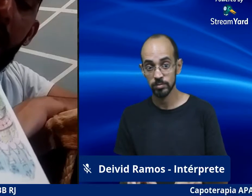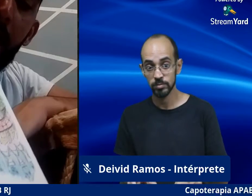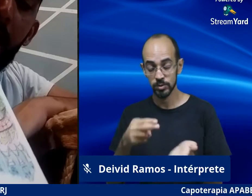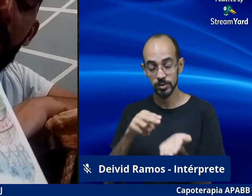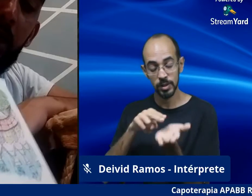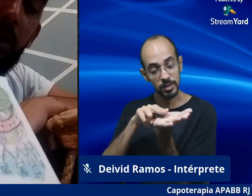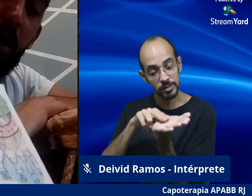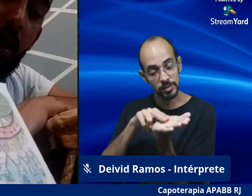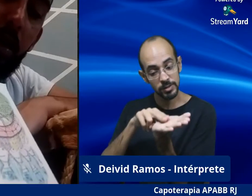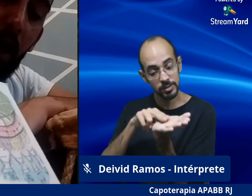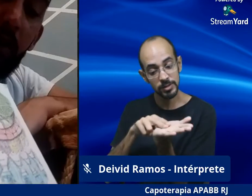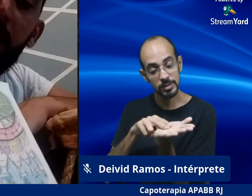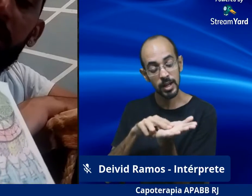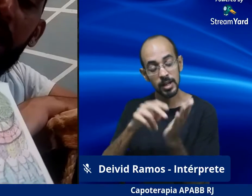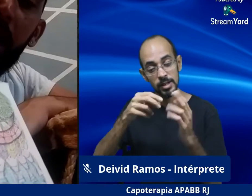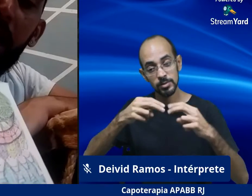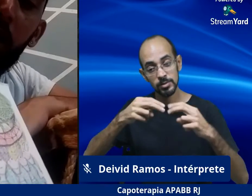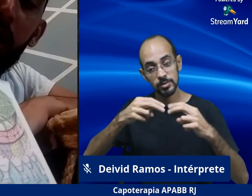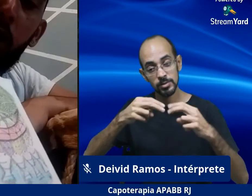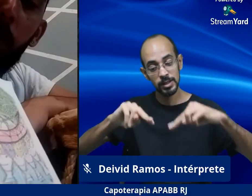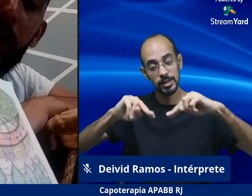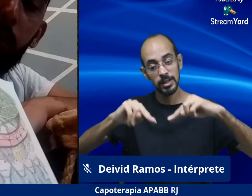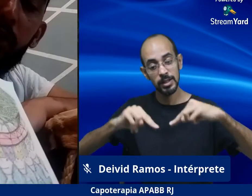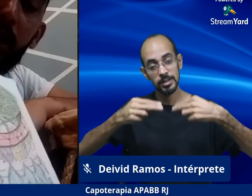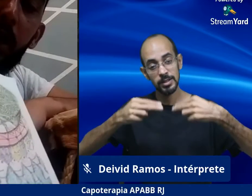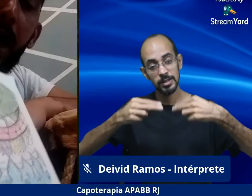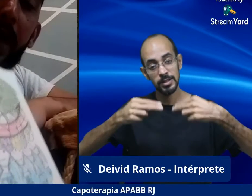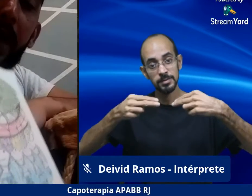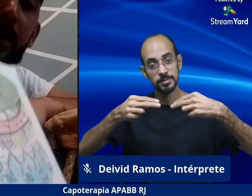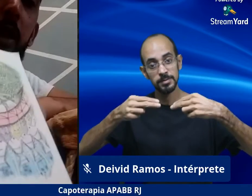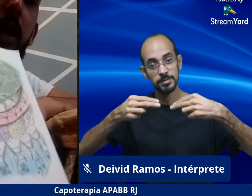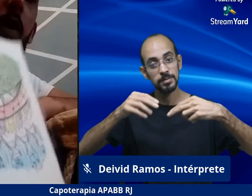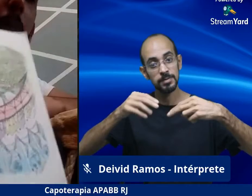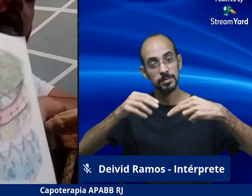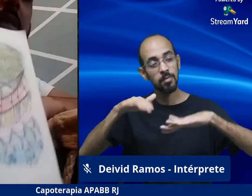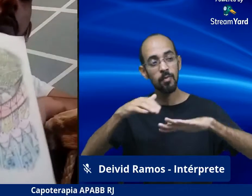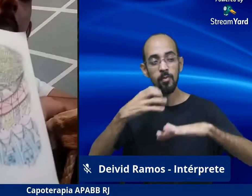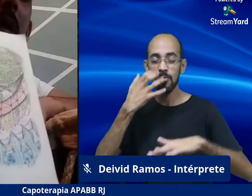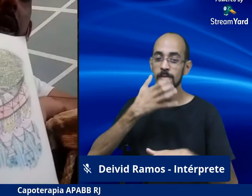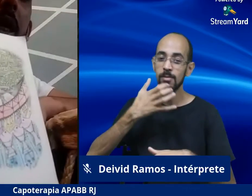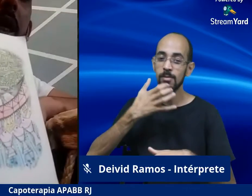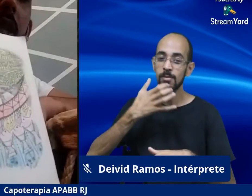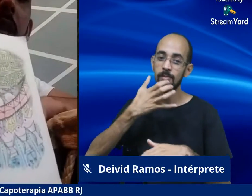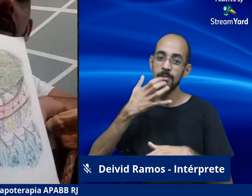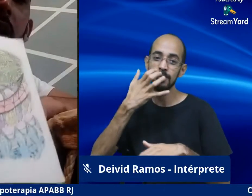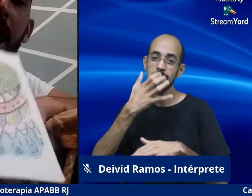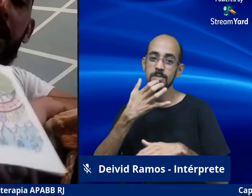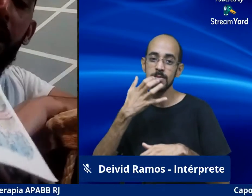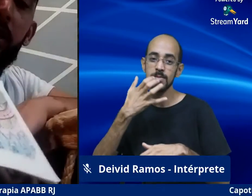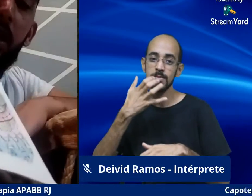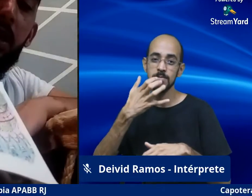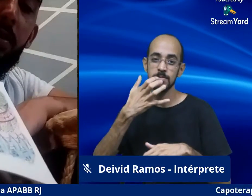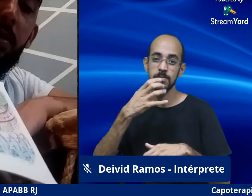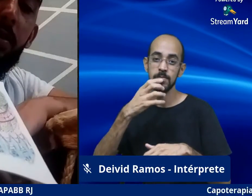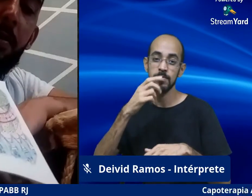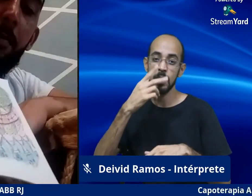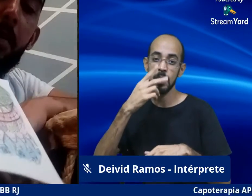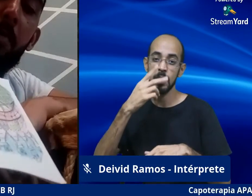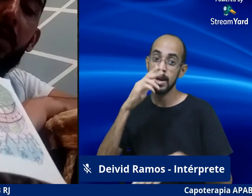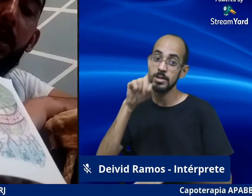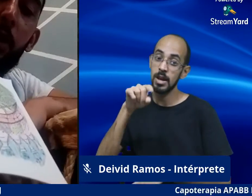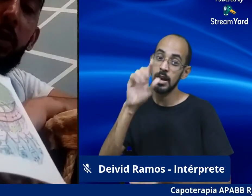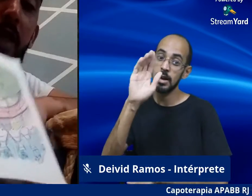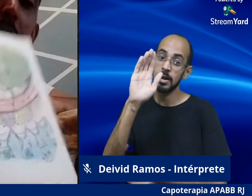deitado na rede e talvez cantarolando algumas músicas. A gente tem o que parece ser uma bananeira atrás dele,